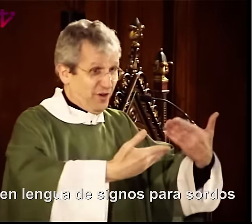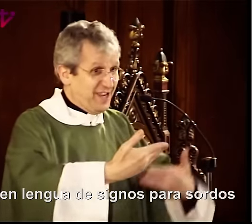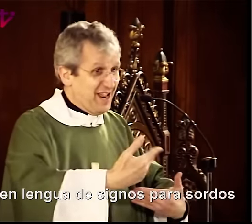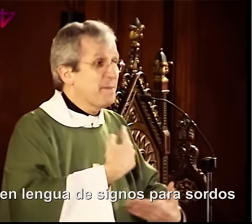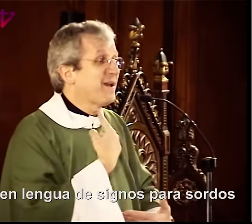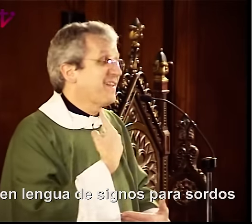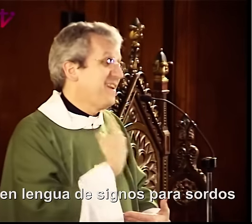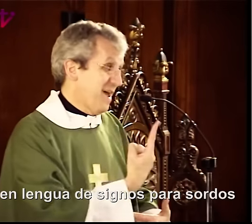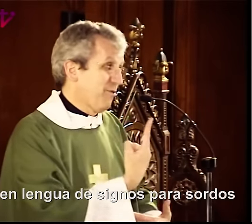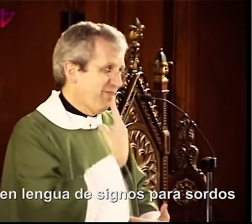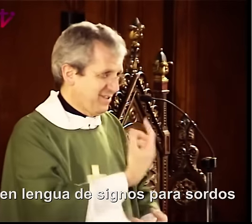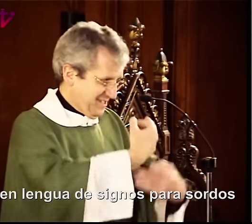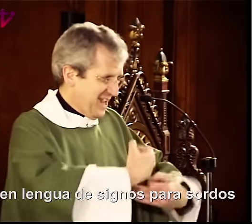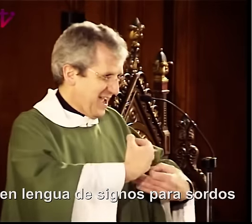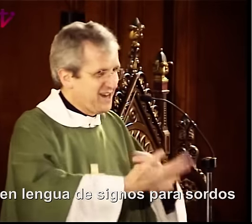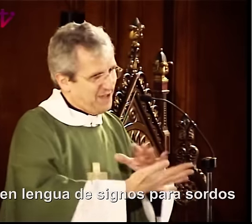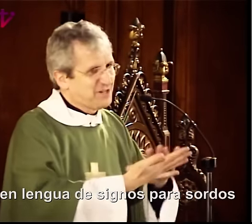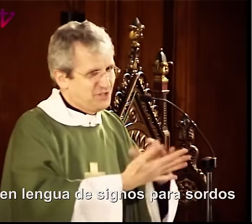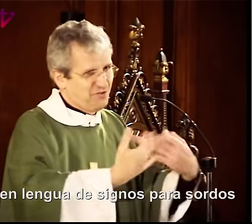original para que la voz sea la versión